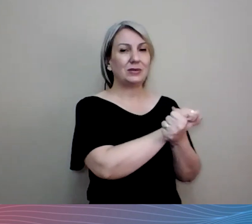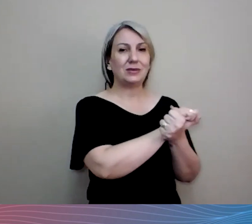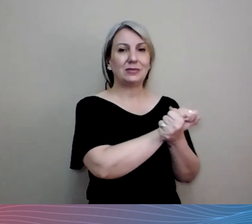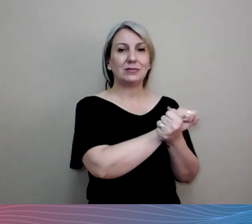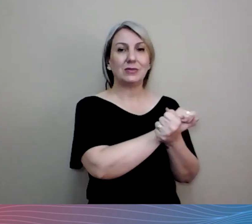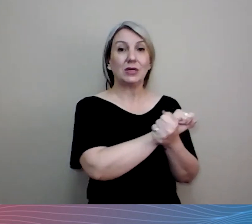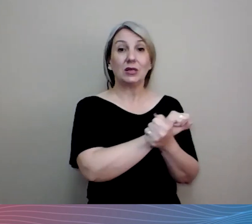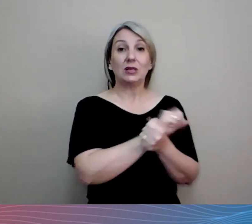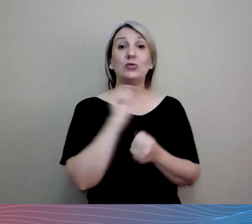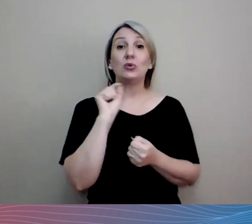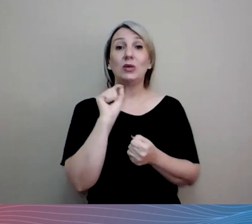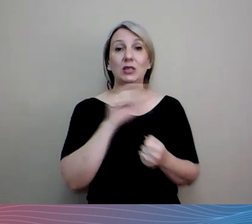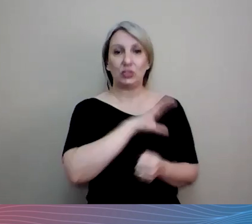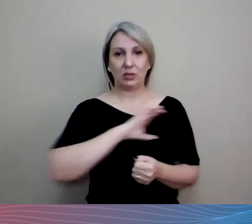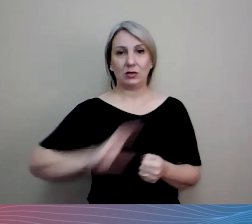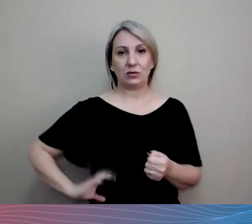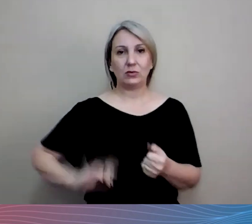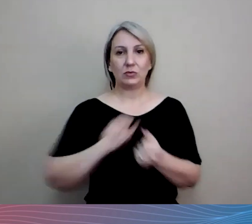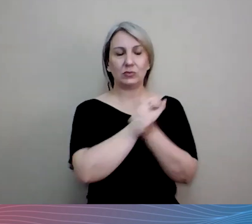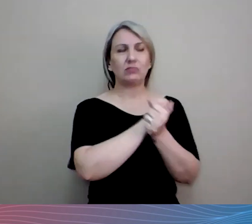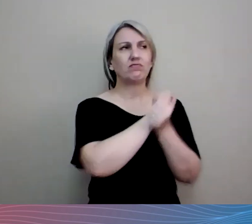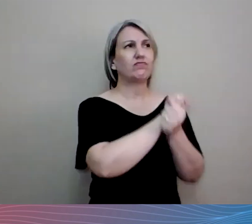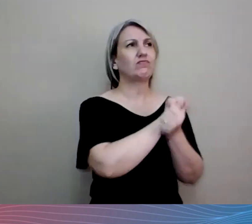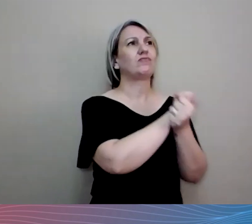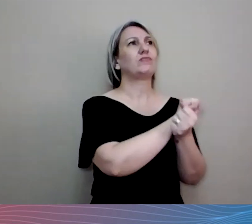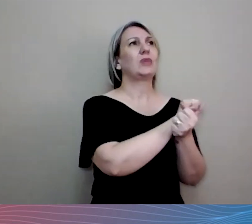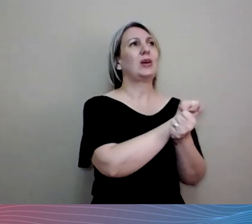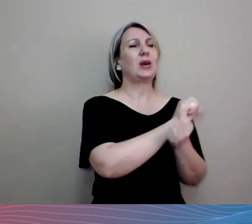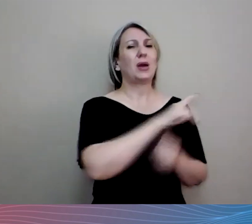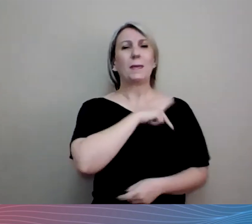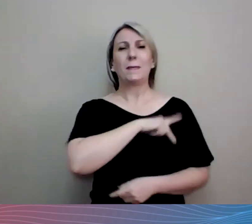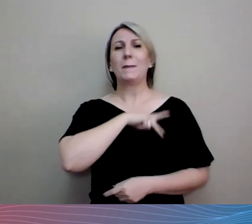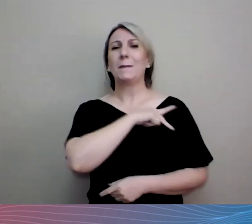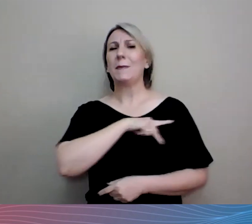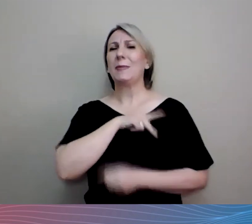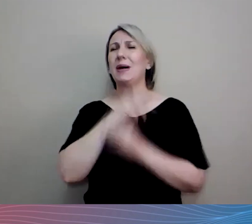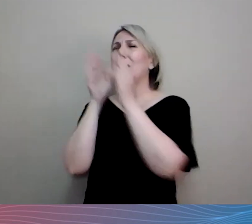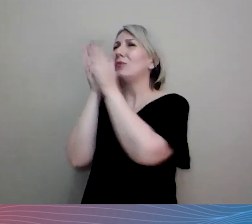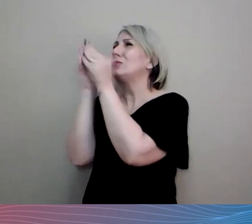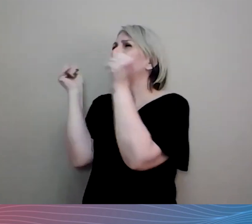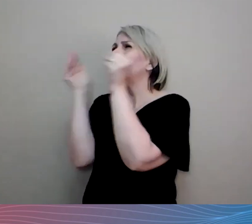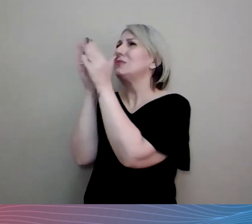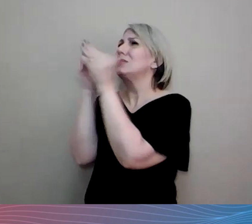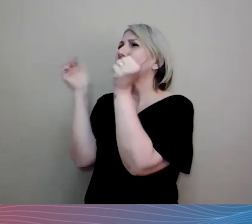roga a nós, né? Rogo-vos, pois eu, o prisioneiro